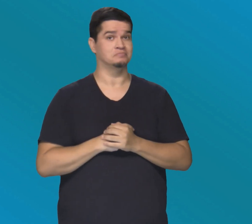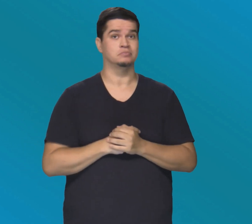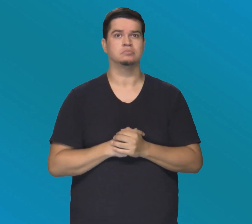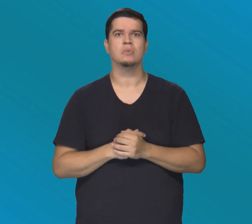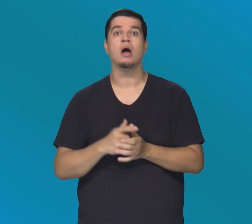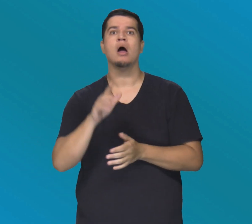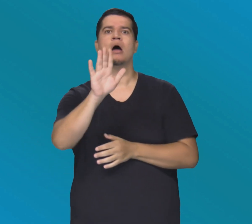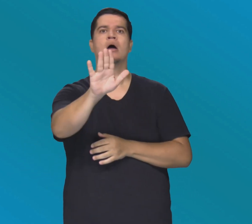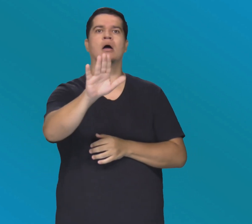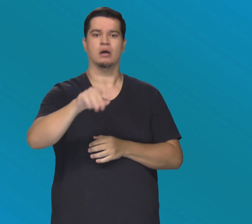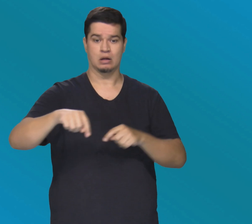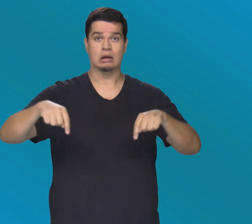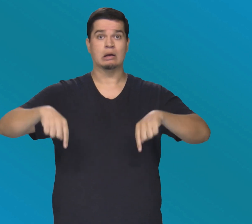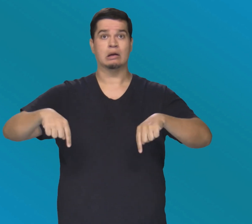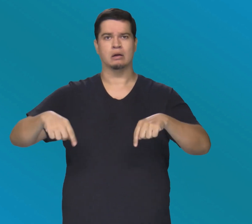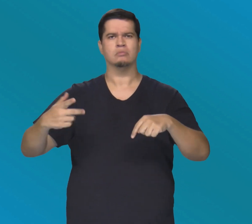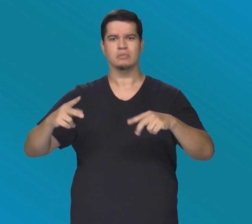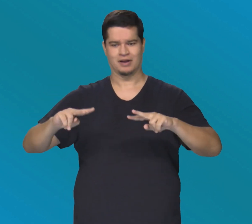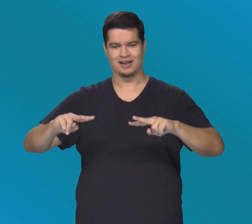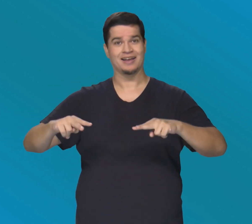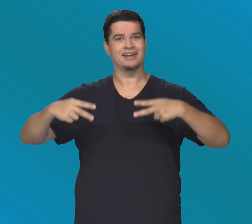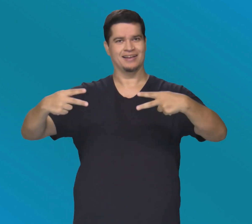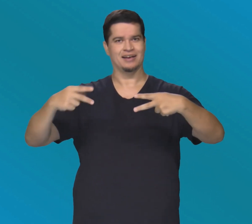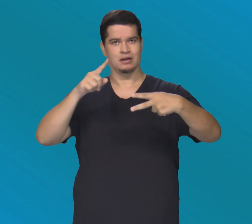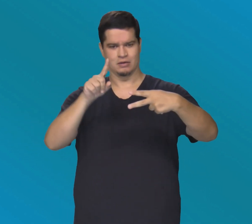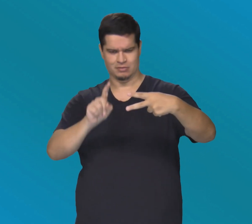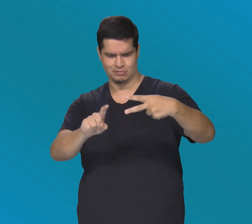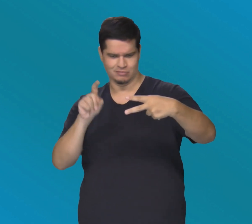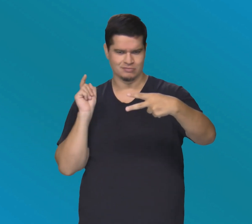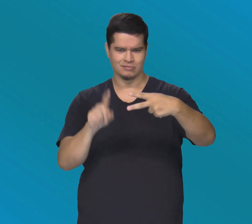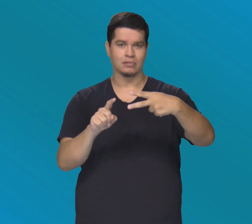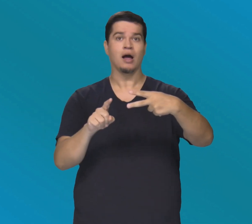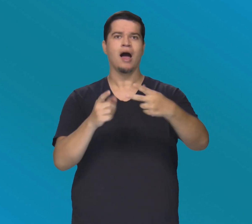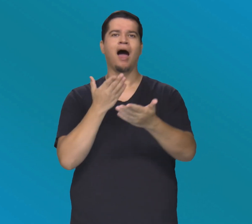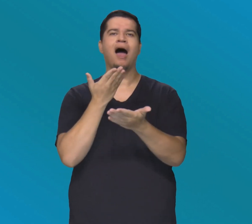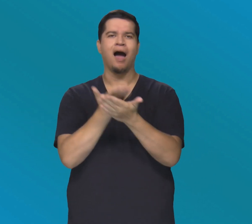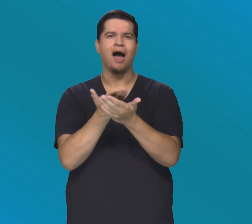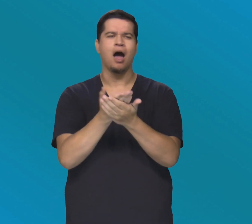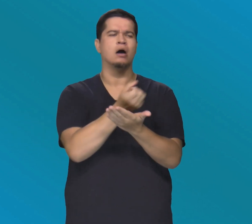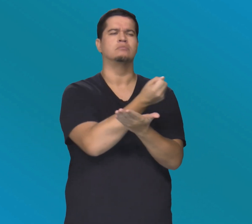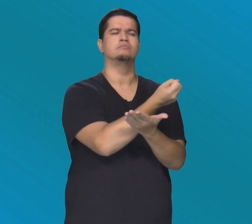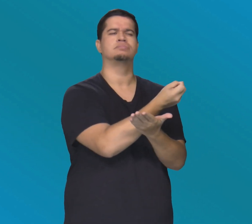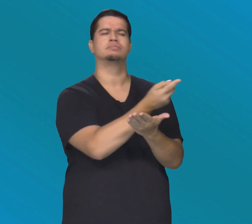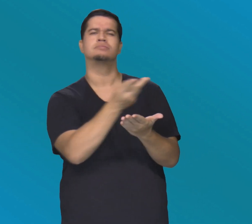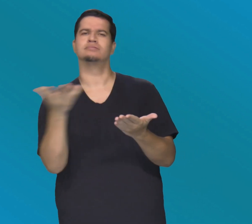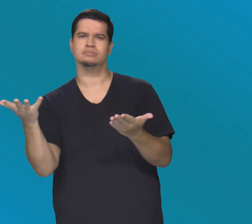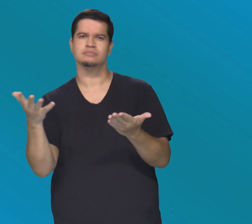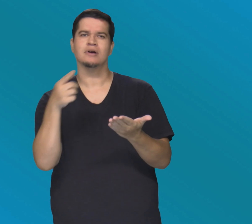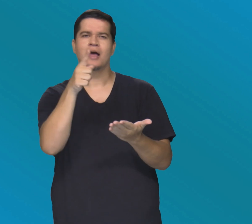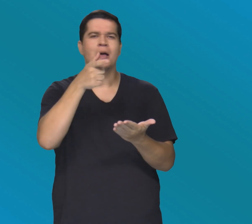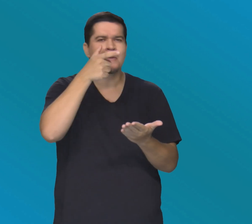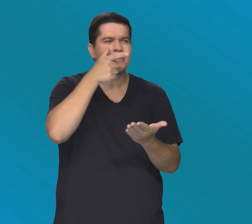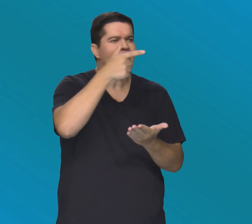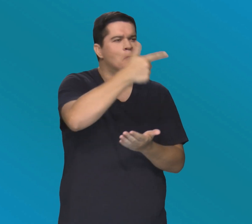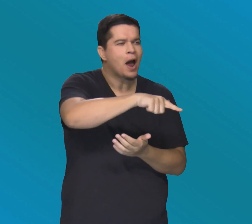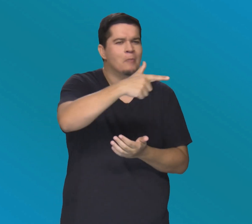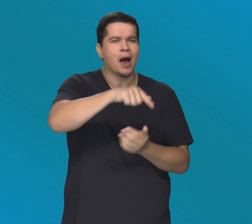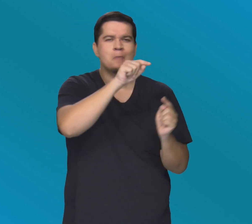certo não se esqueça também que nós deixamos um link para você acessar aqui na descrição com outras aulas com temas correlacionados você